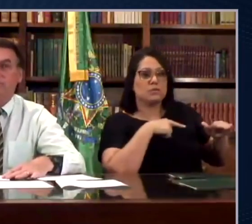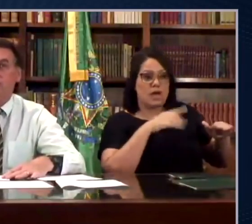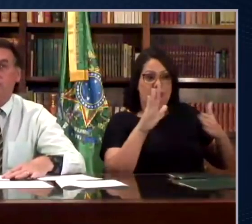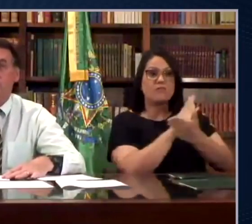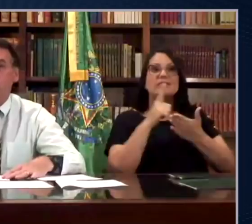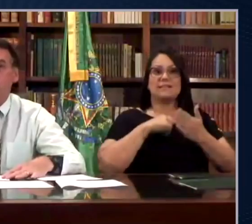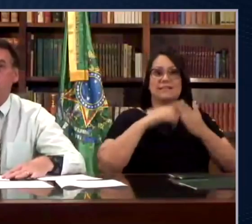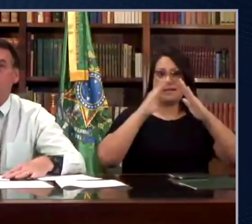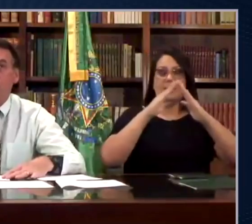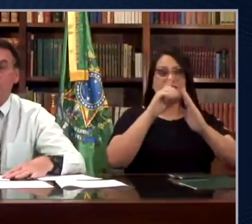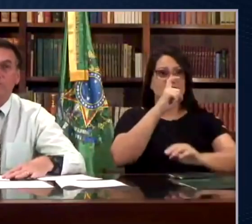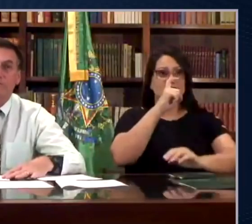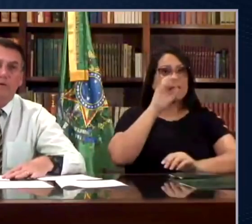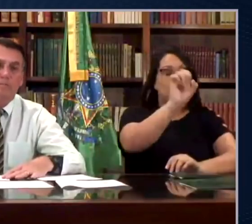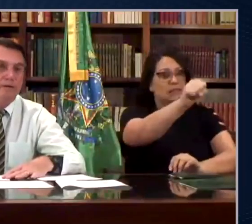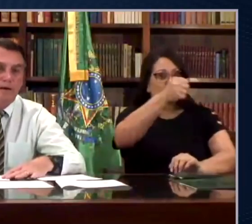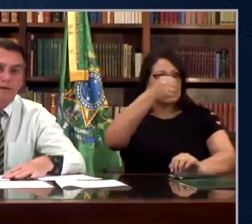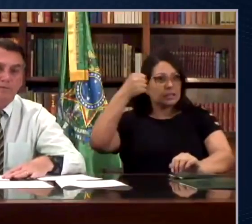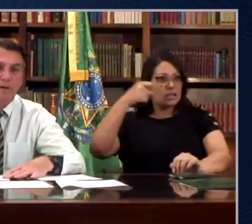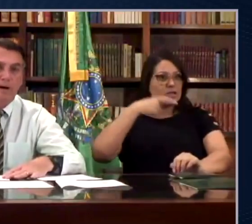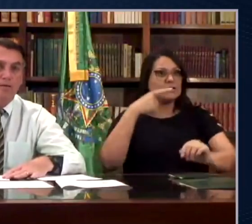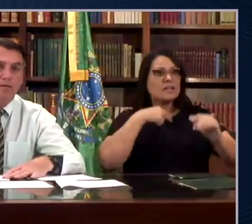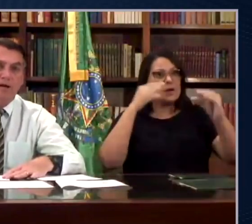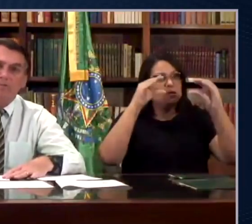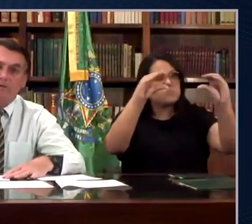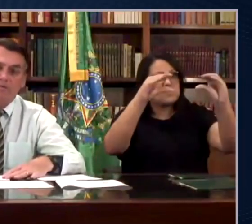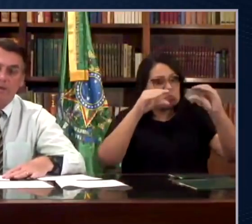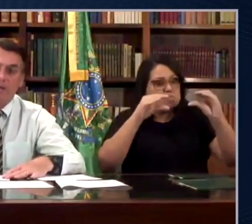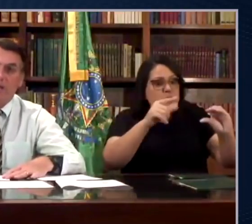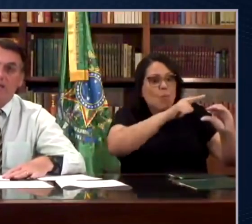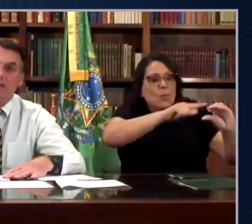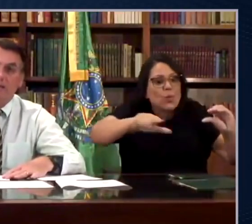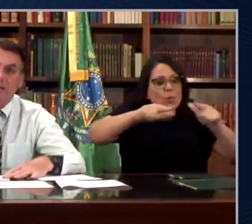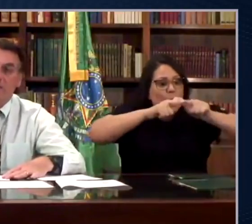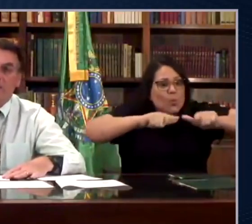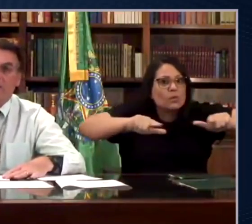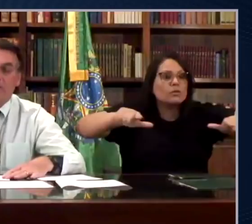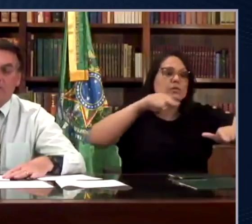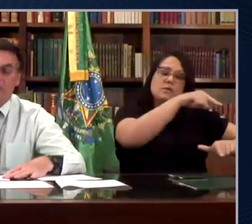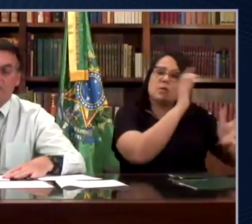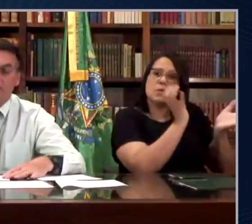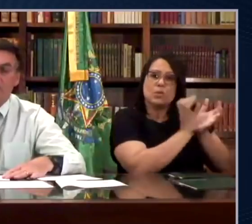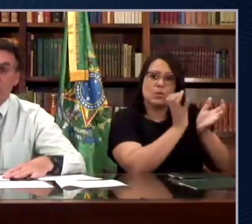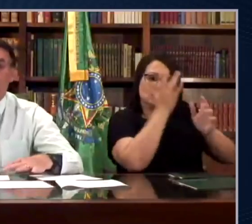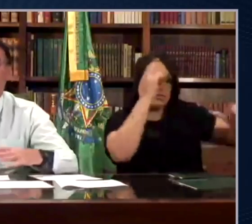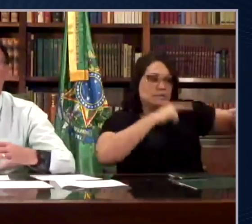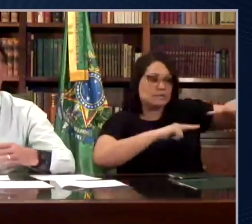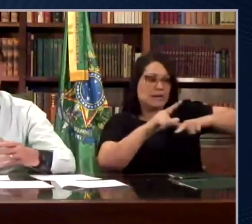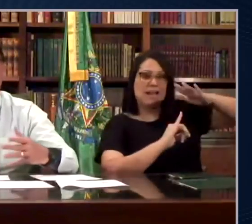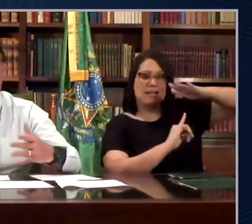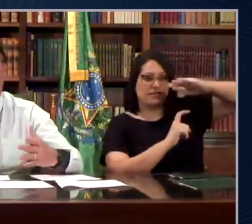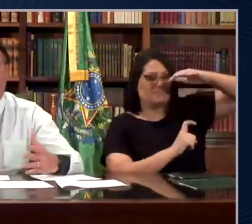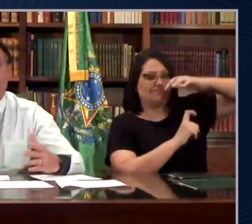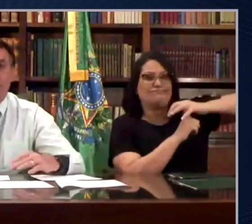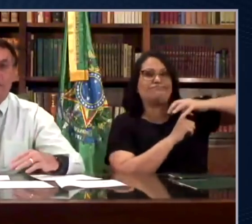um quarto ou metade ocupada, isso já acabou. eles clamam pela volta ao serviço. E